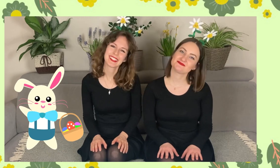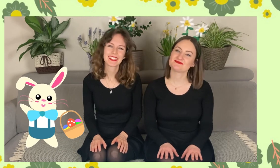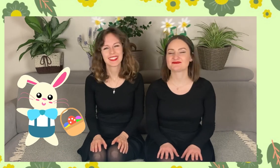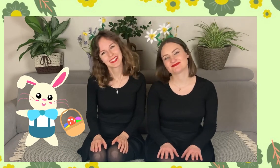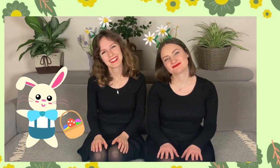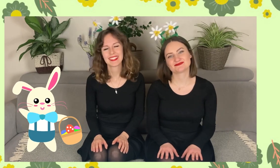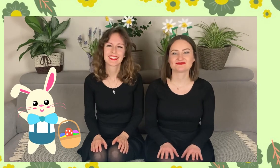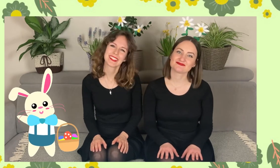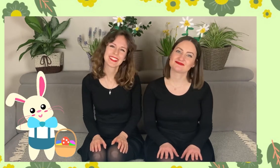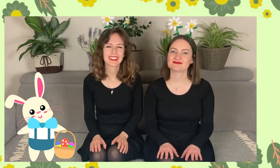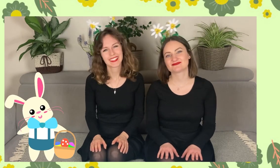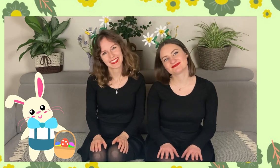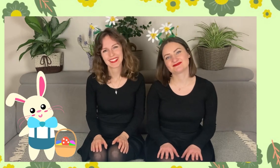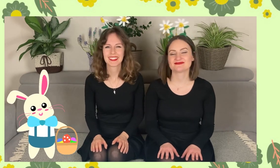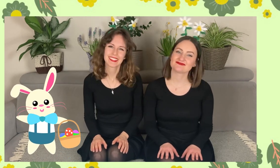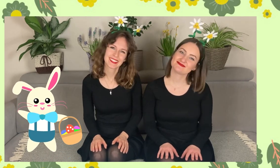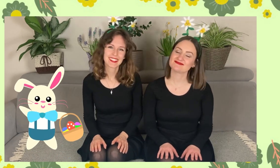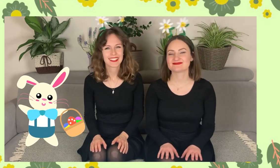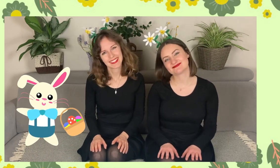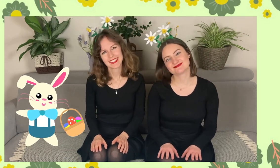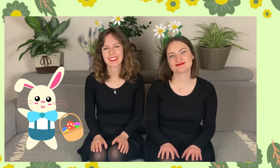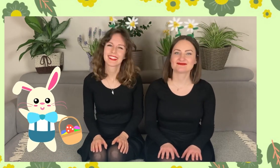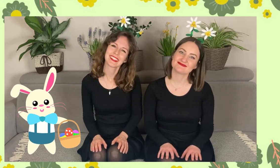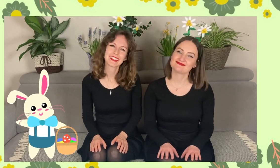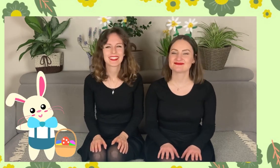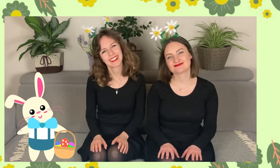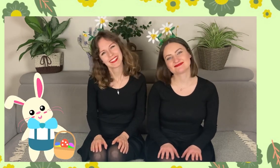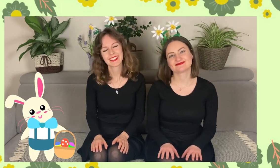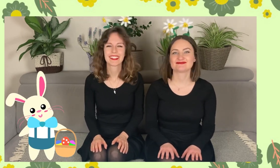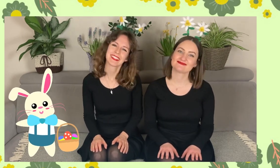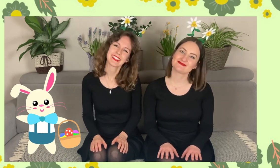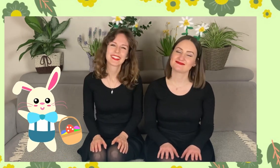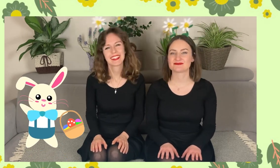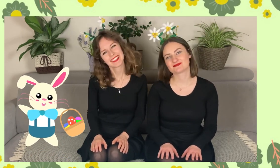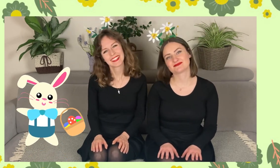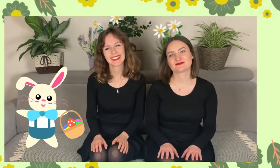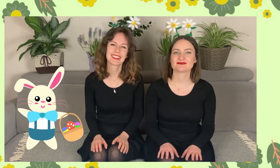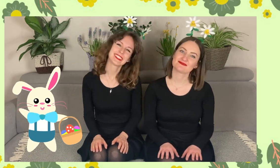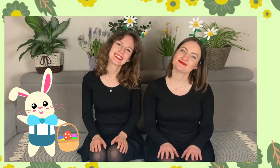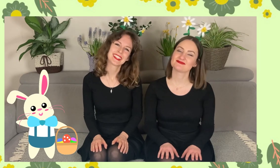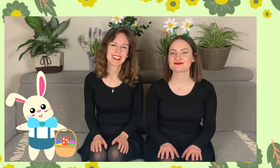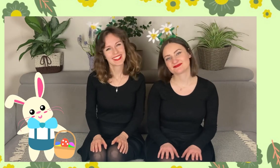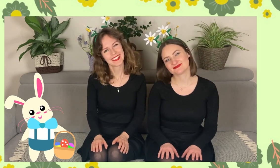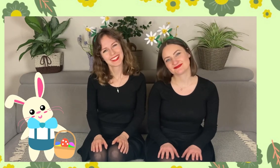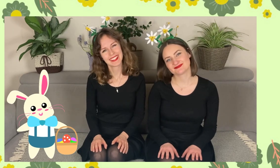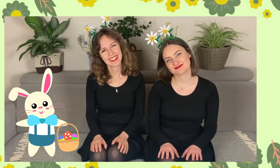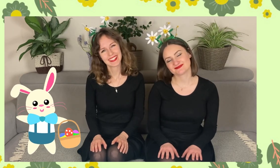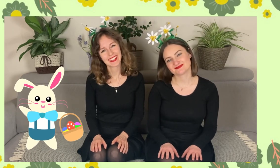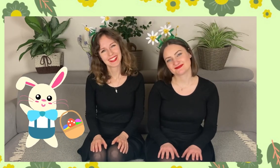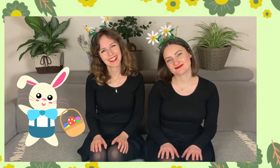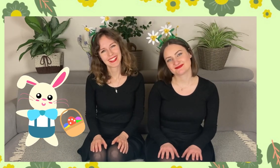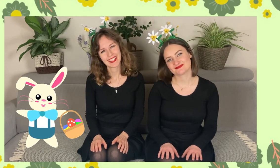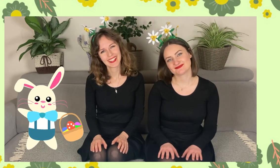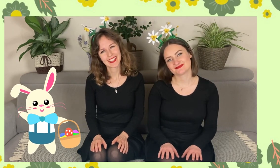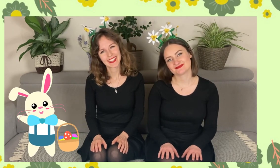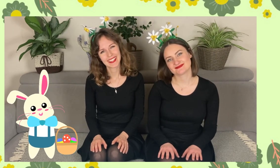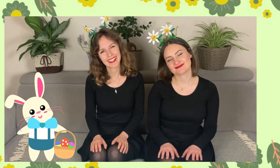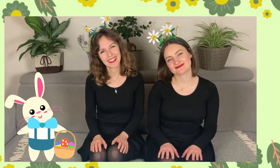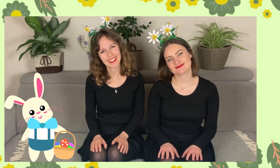Muzyka Muzyka Muzyka Muzyka Muzyka Muzyka Muzyka